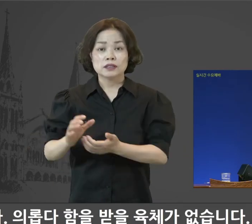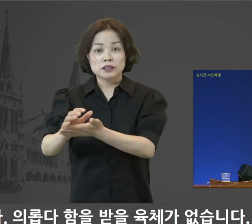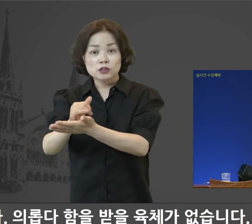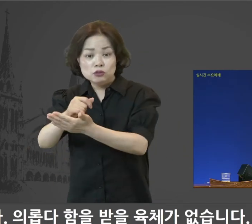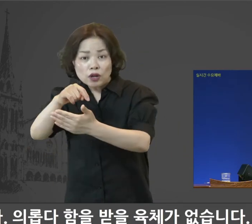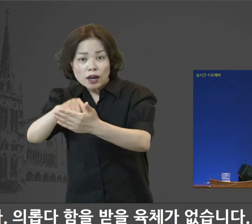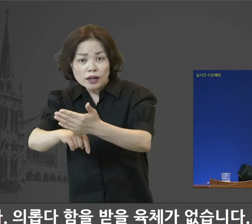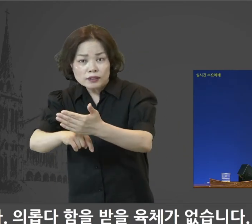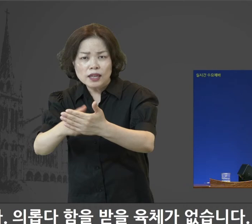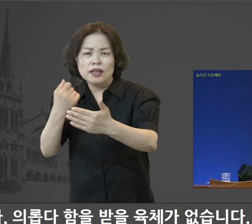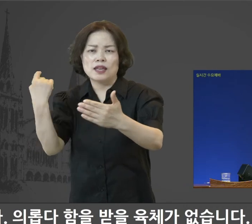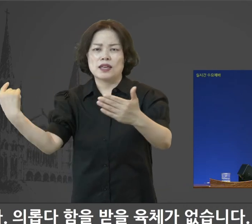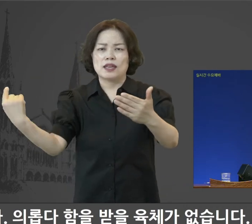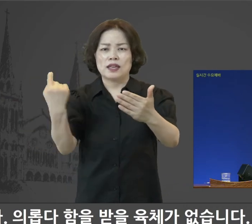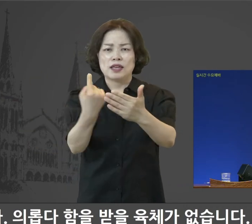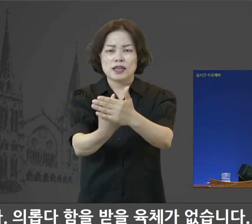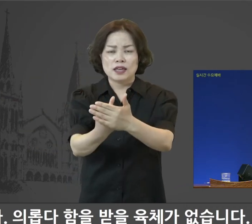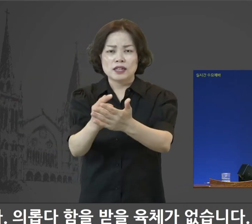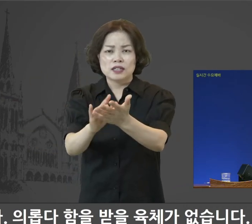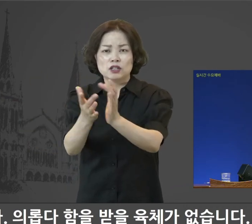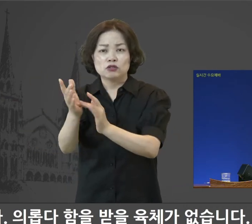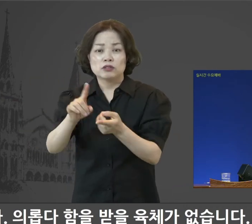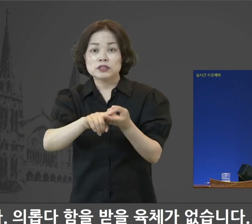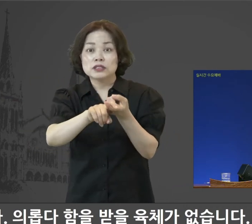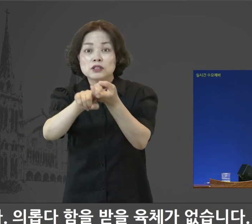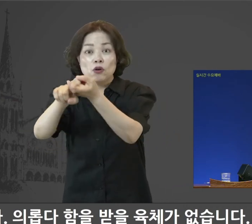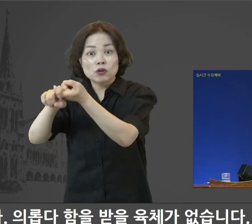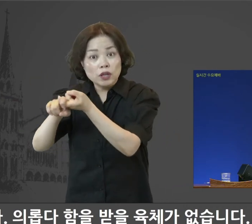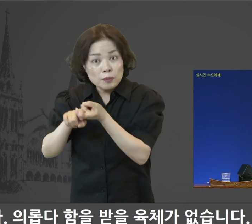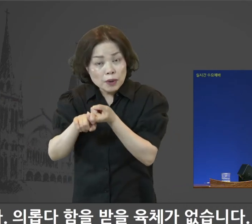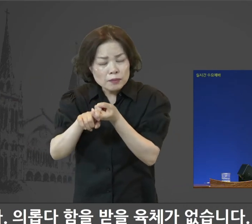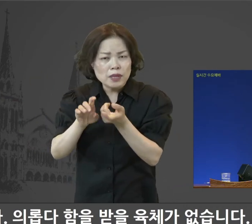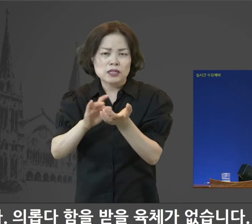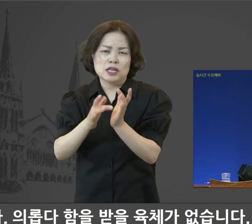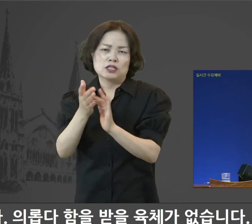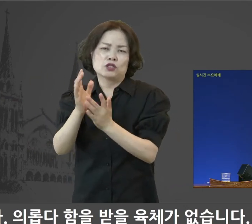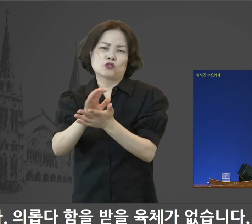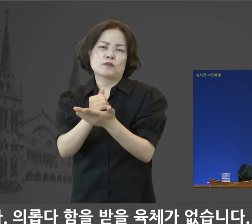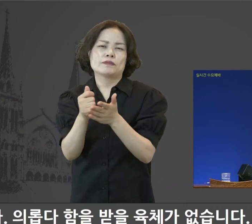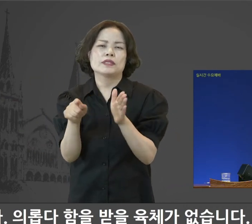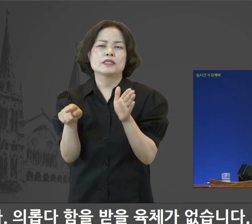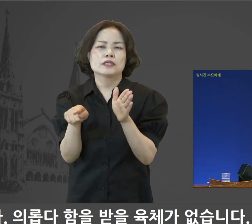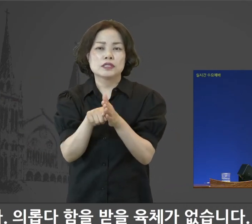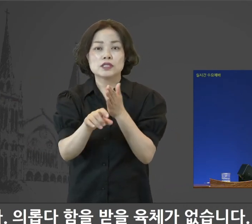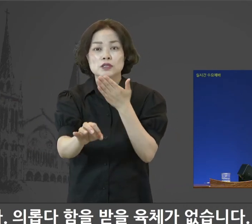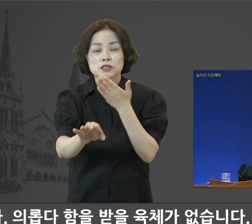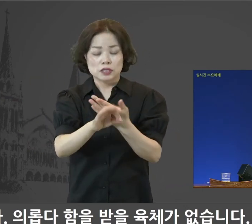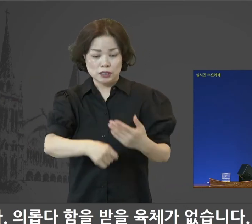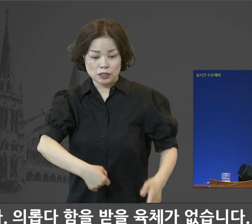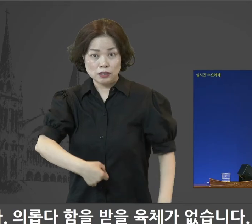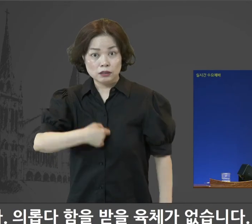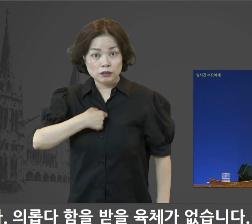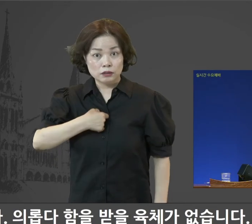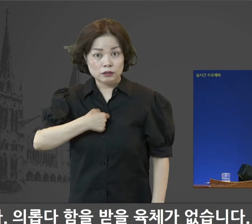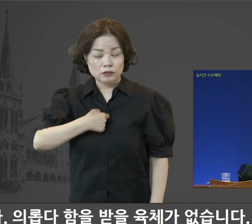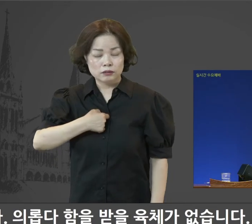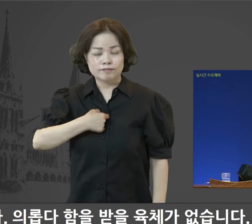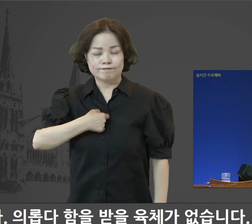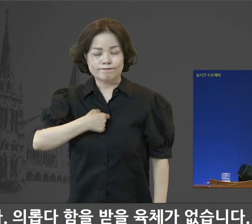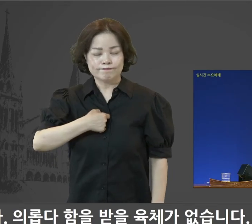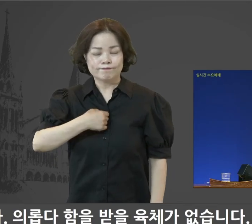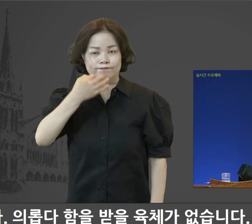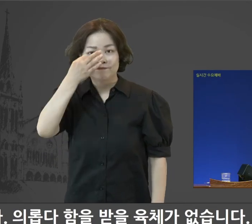안에 들어가면, 예수 그리스도와 연합하면, 예수 그리스도를 믿으면 의롭다함을 얻는 줄